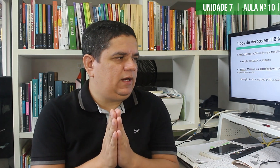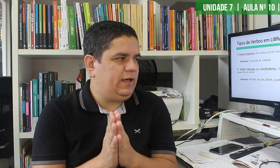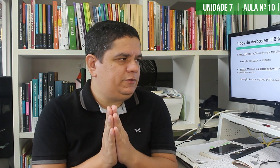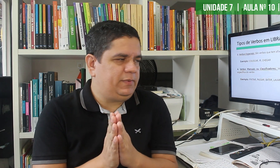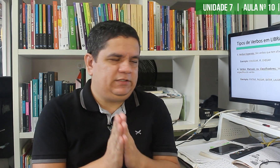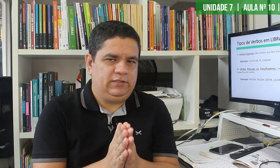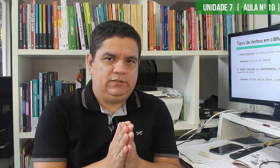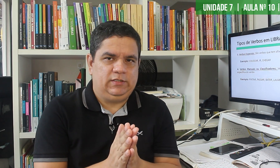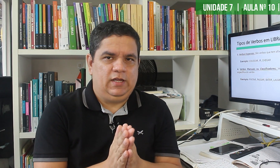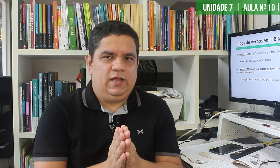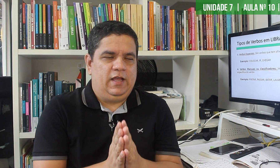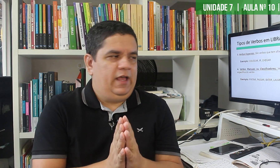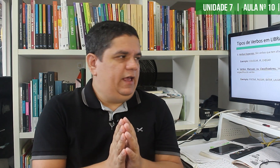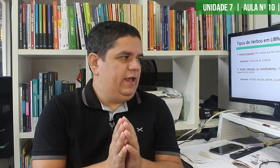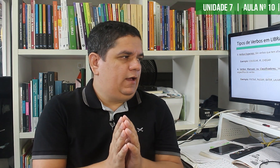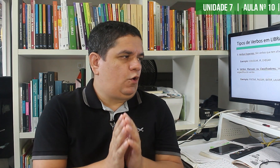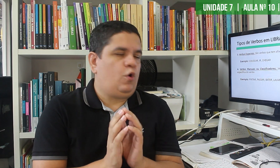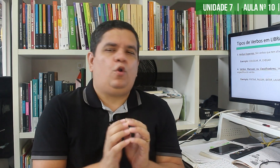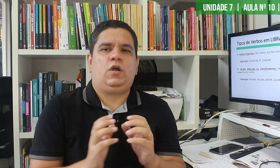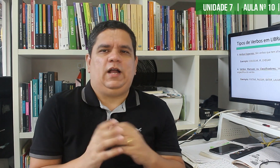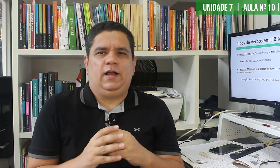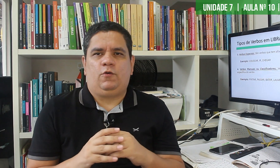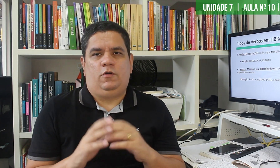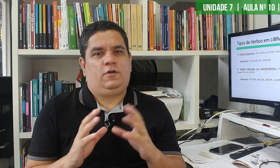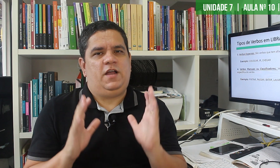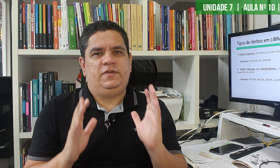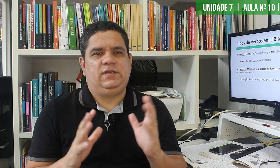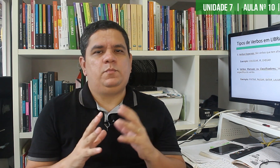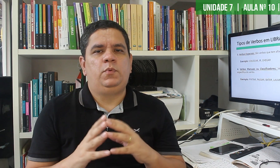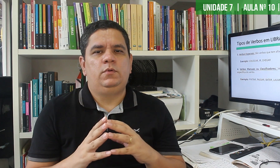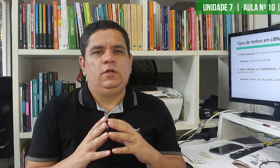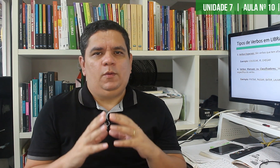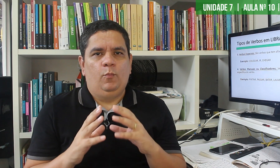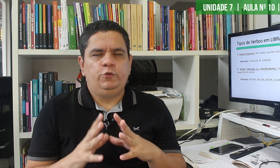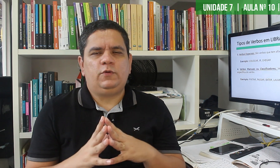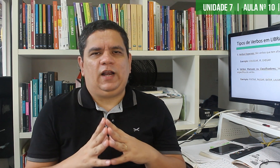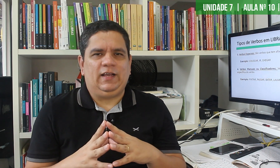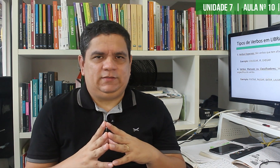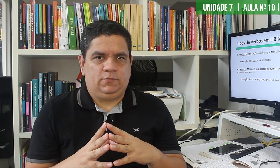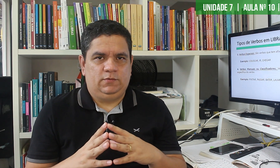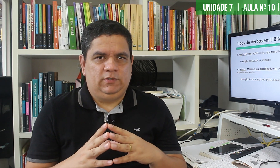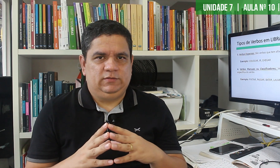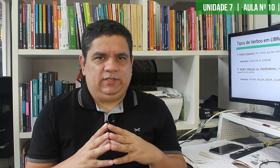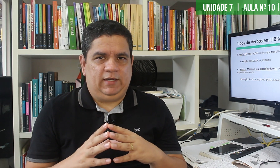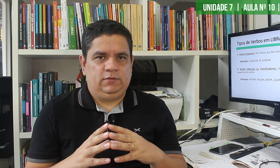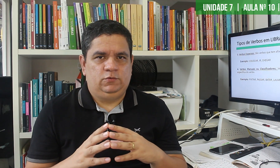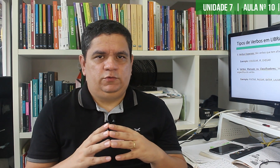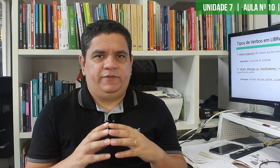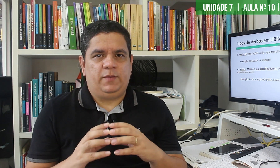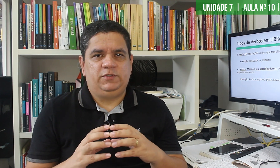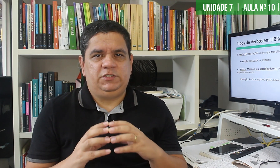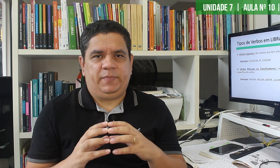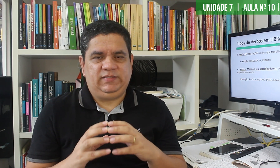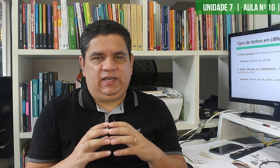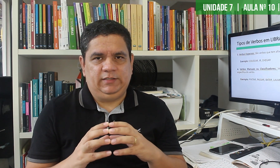claros para a gente. Colocar é um exemplo muito clássico, tá? Dos verbos espaciais.